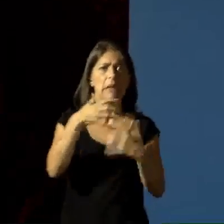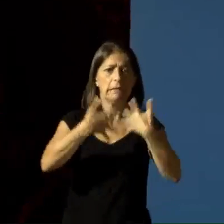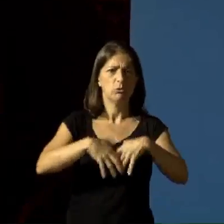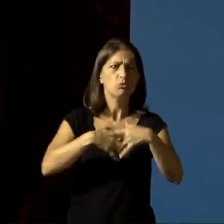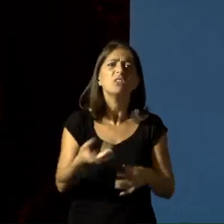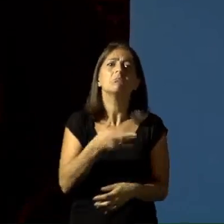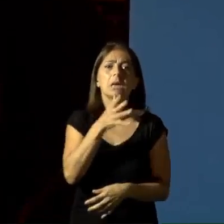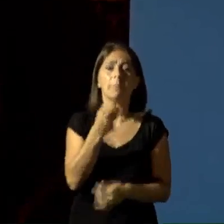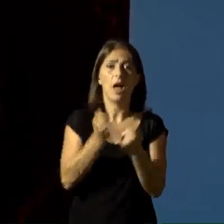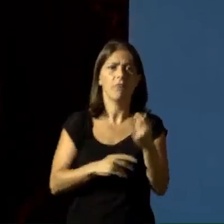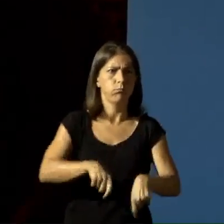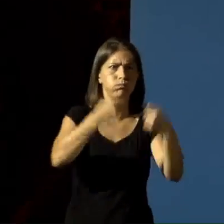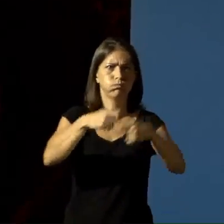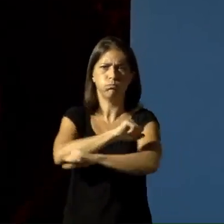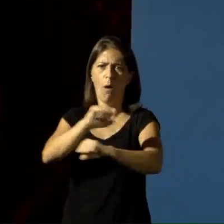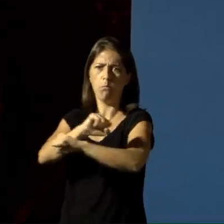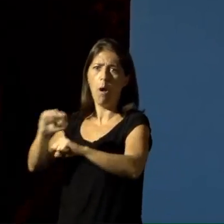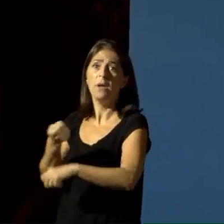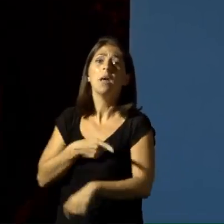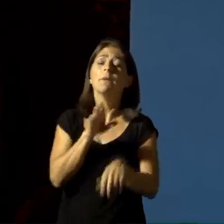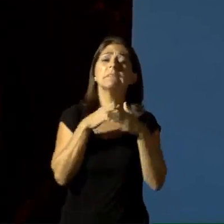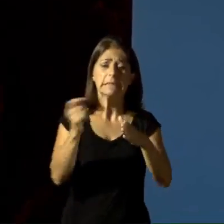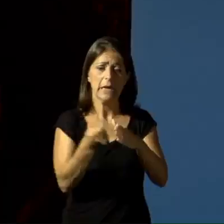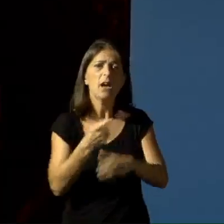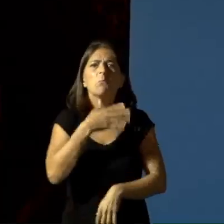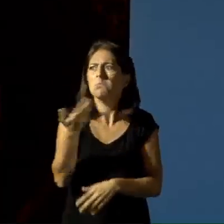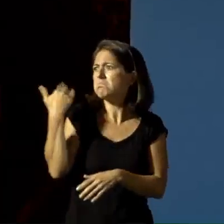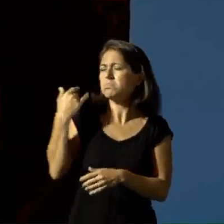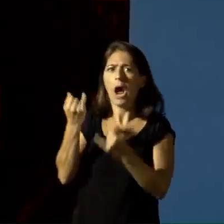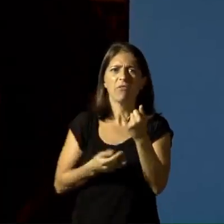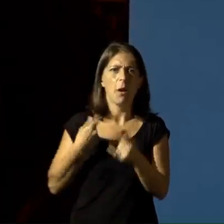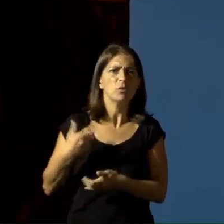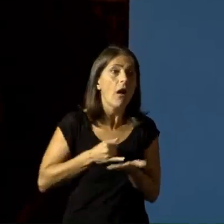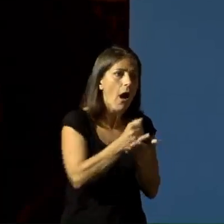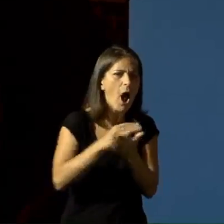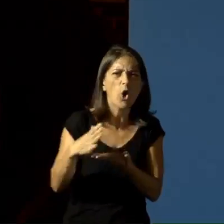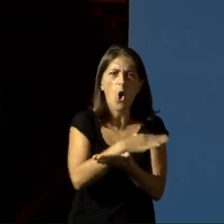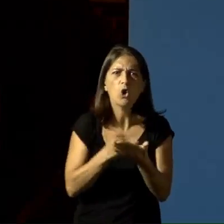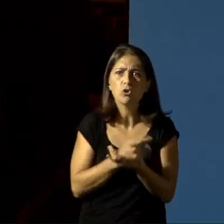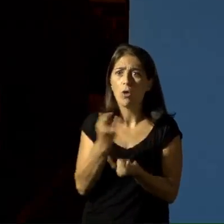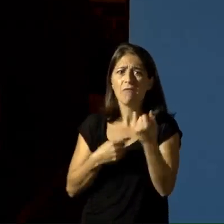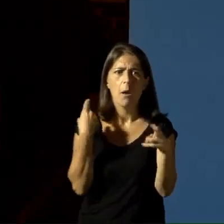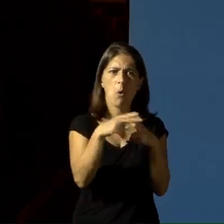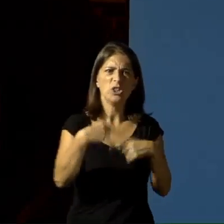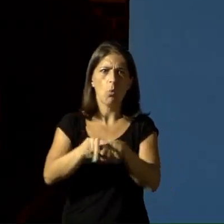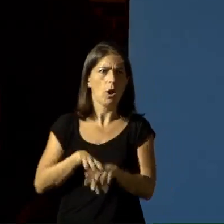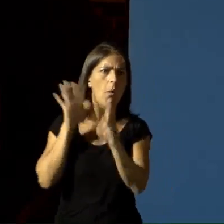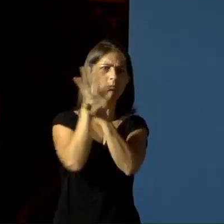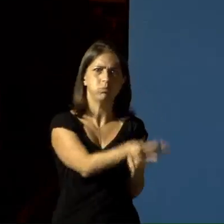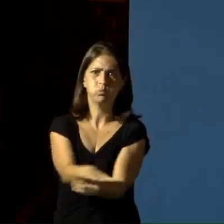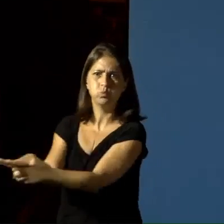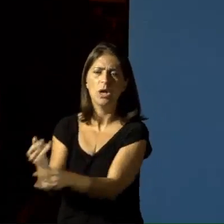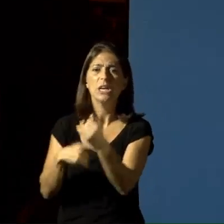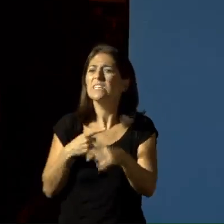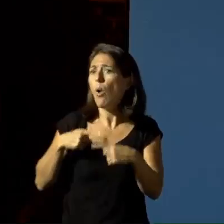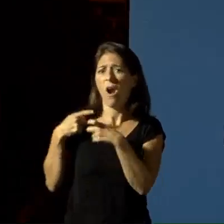Van todas, revéntanas polo aire. O sector naval, que pasou? Que pasa con todo o agro? Están unha política de exterminio, é guerra.